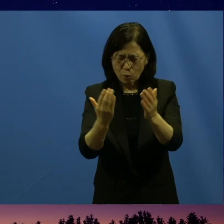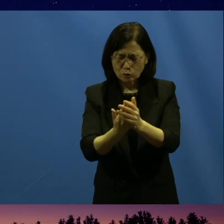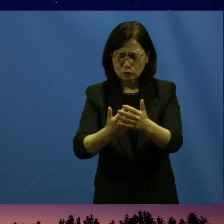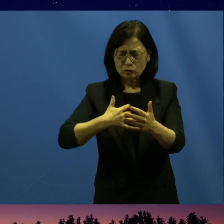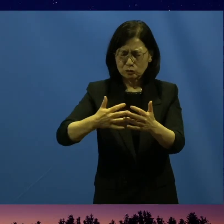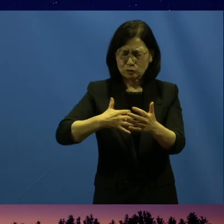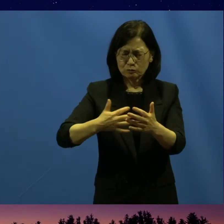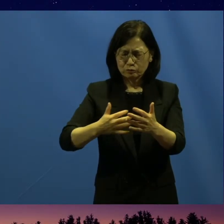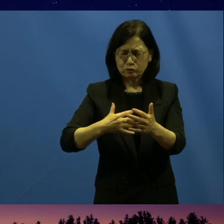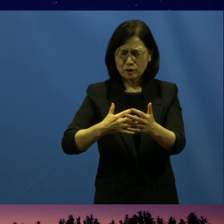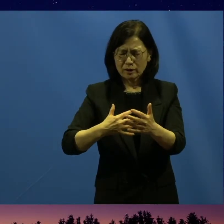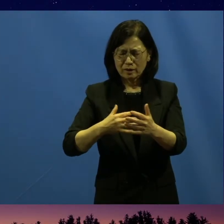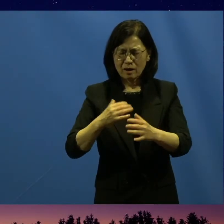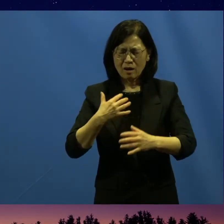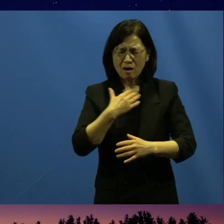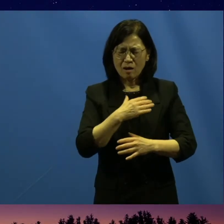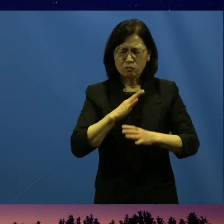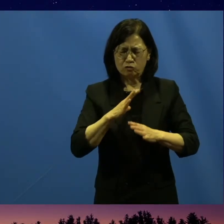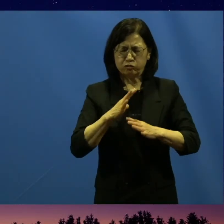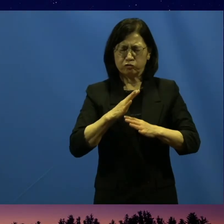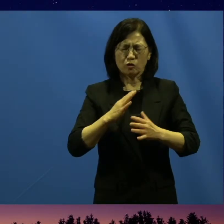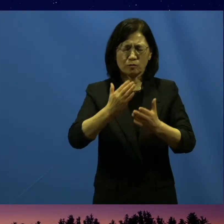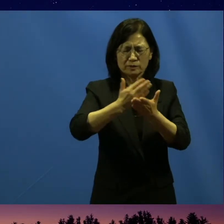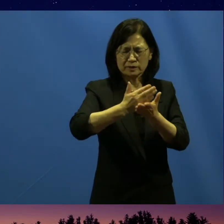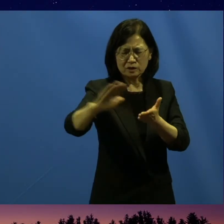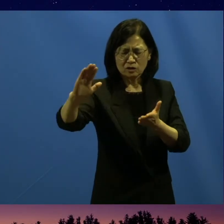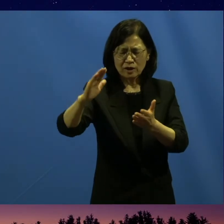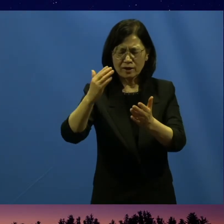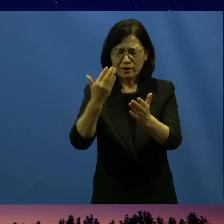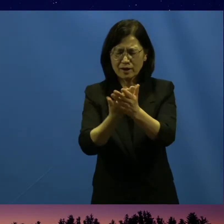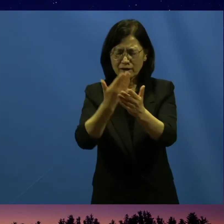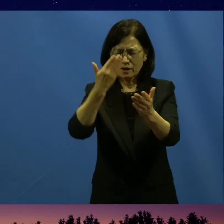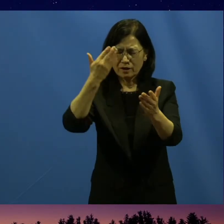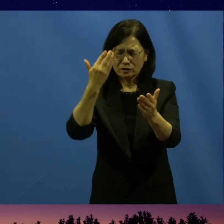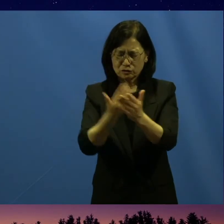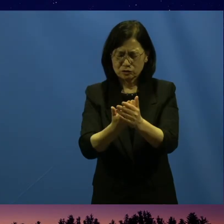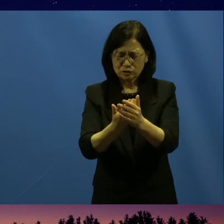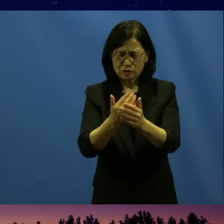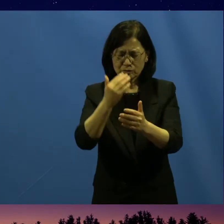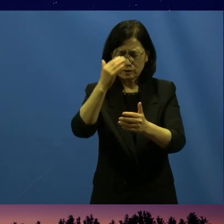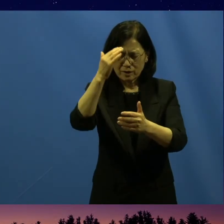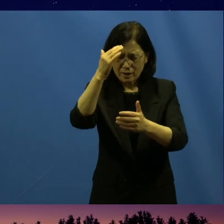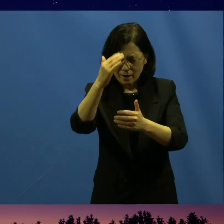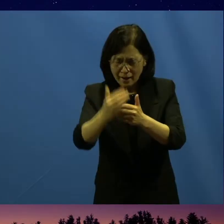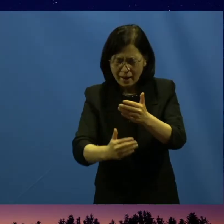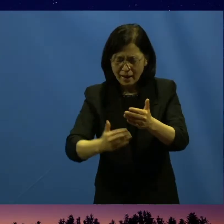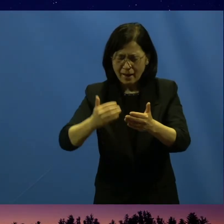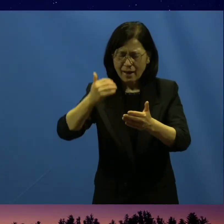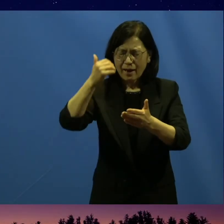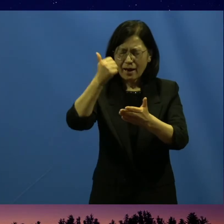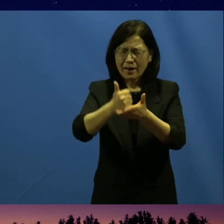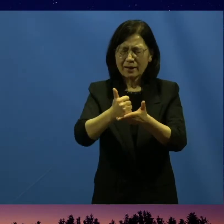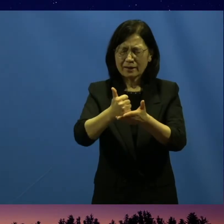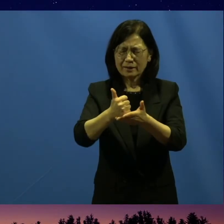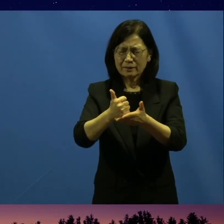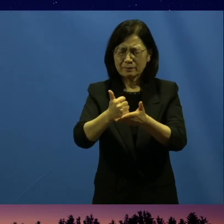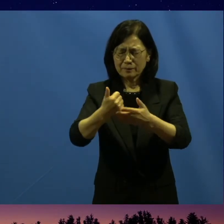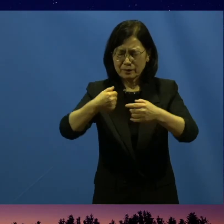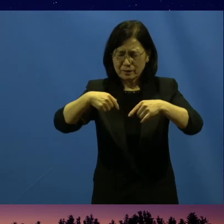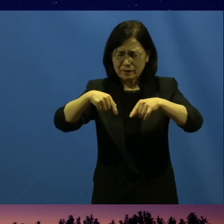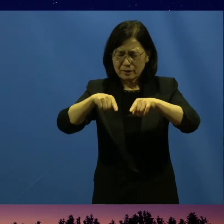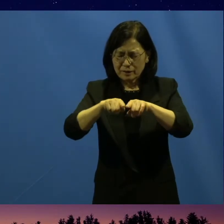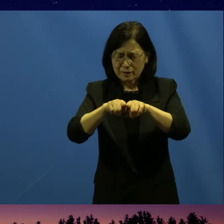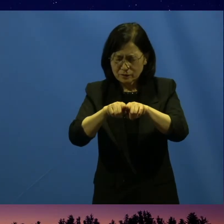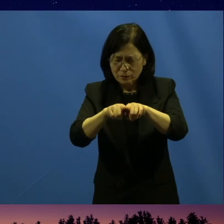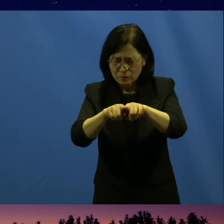불안, 공포, 염려, 근심 떠나가게 하여 주시옵소서. 하나님 나와 함께 하시는 임무한 너희 되는 주님과 함께